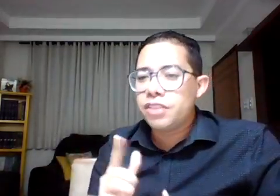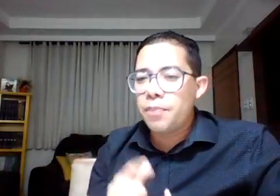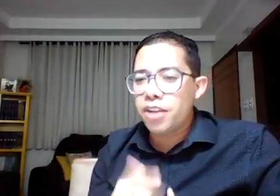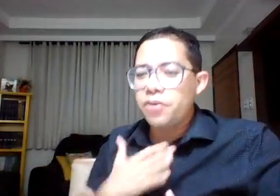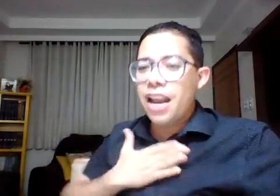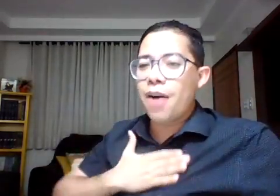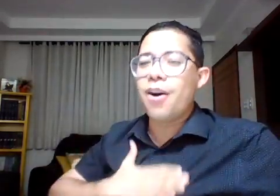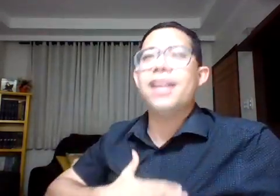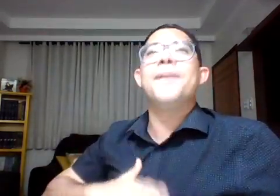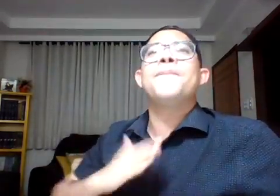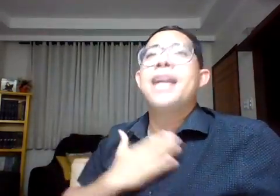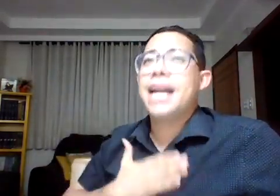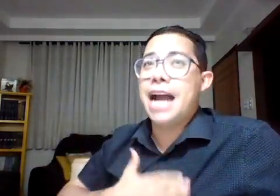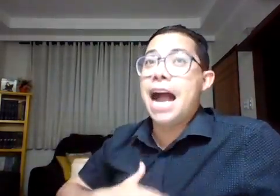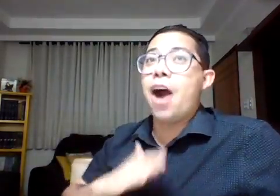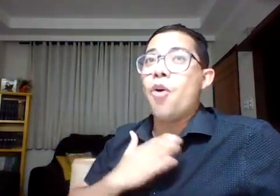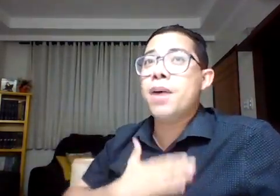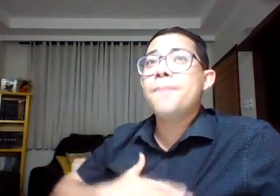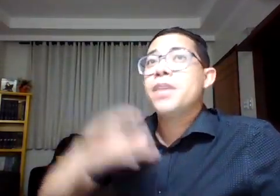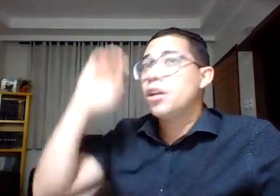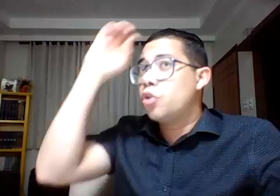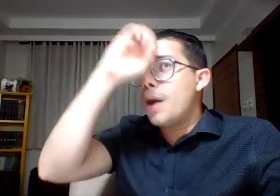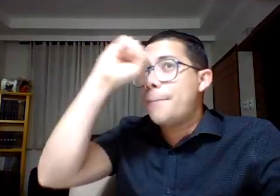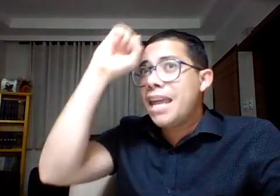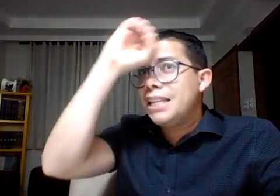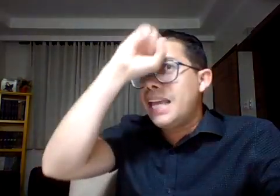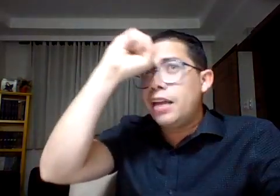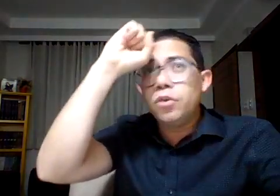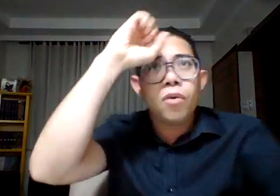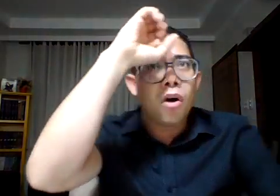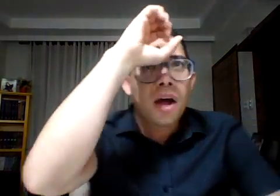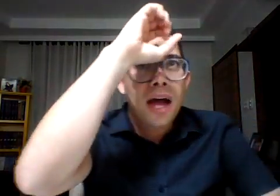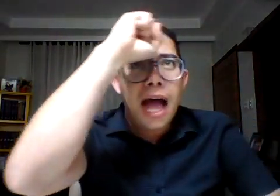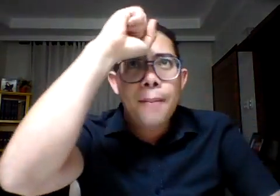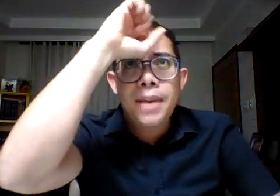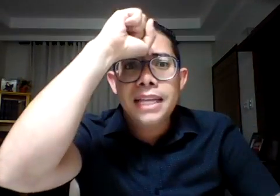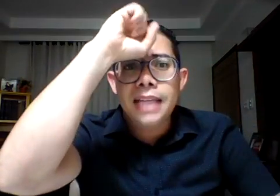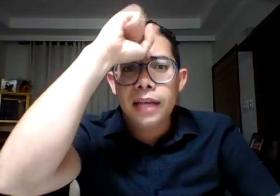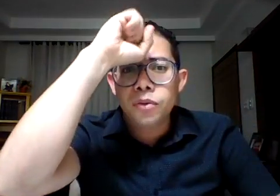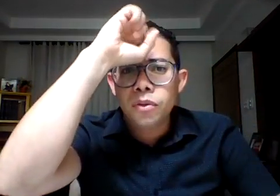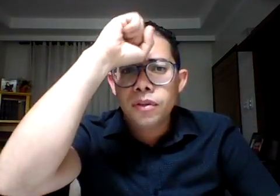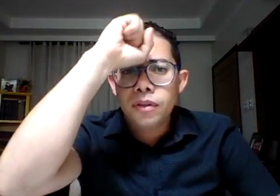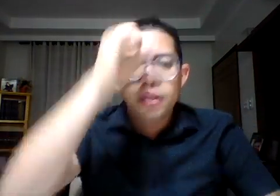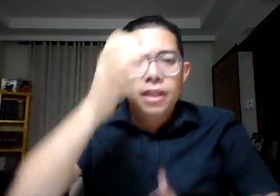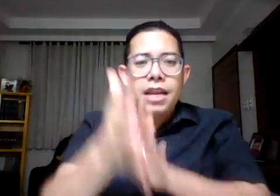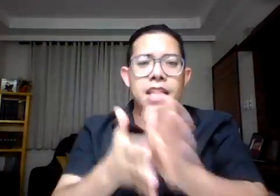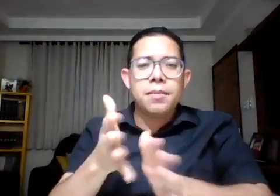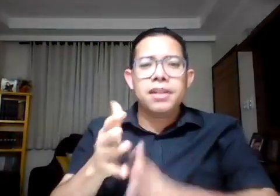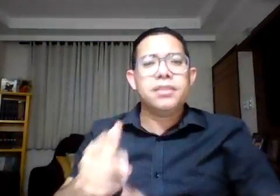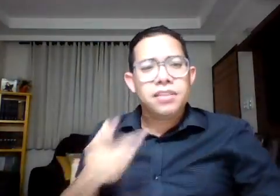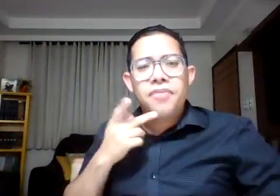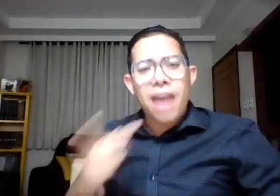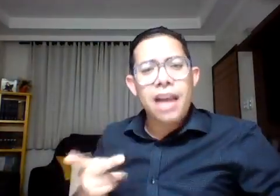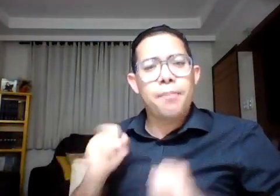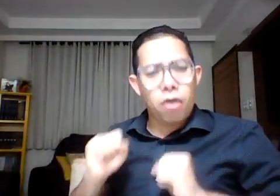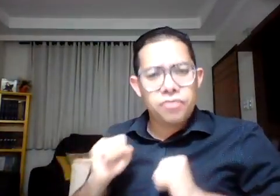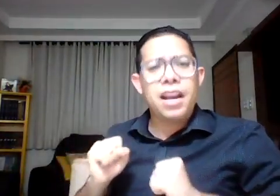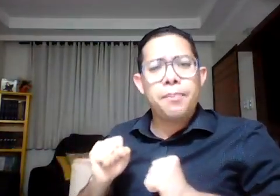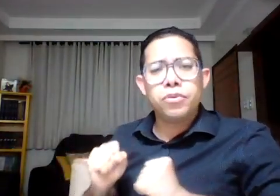pode falar, olha, calma, estou aprendendo, aprendendo Libras. Você pode falar para o surdo,